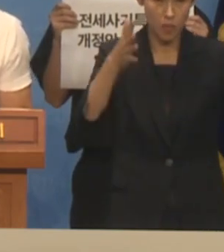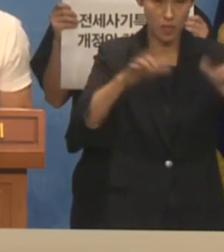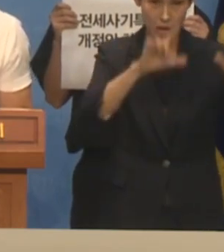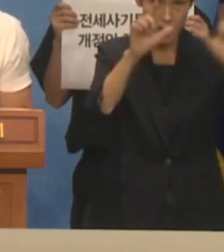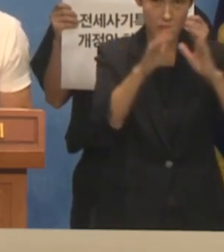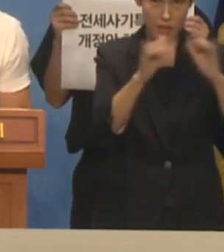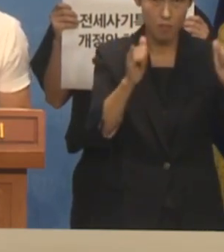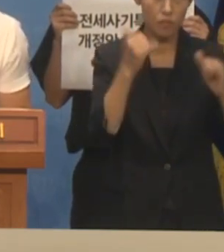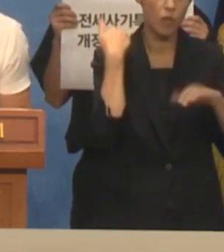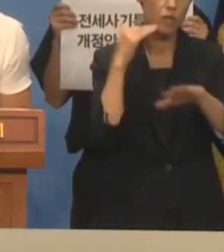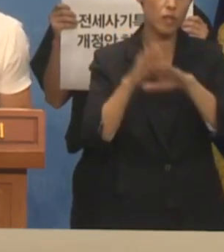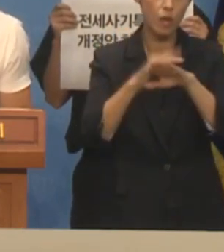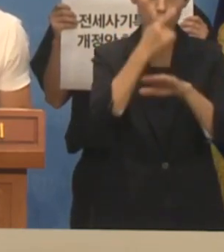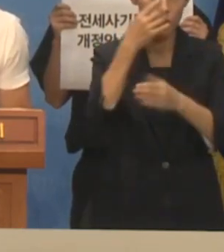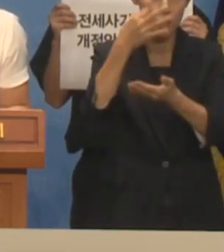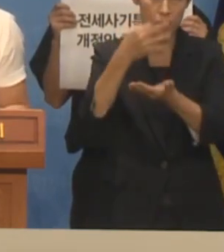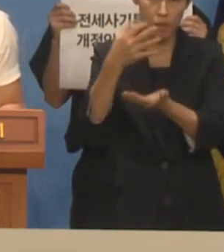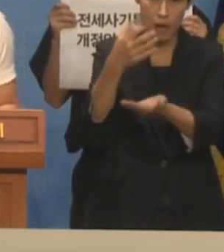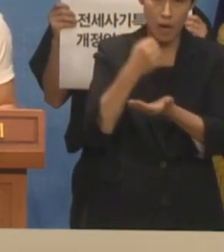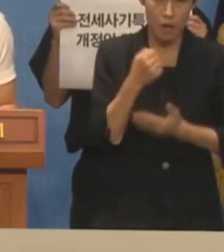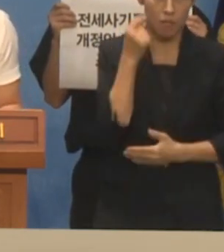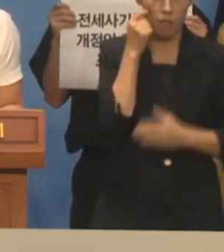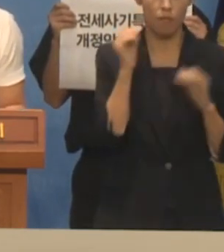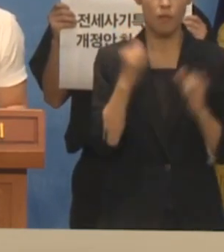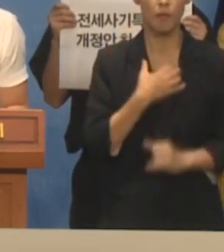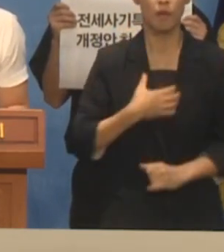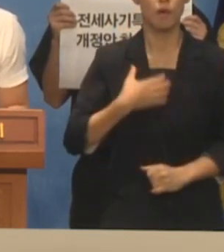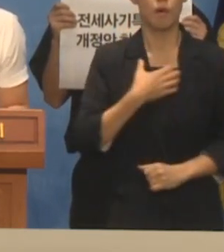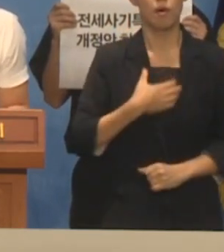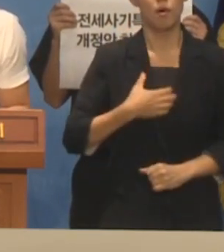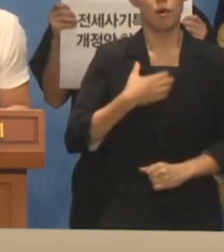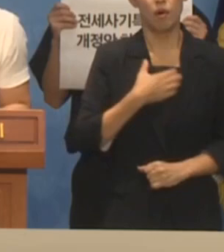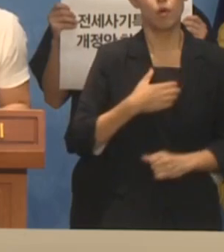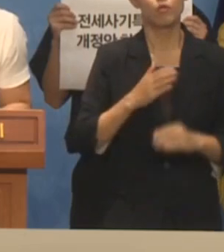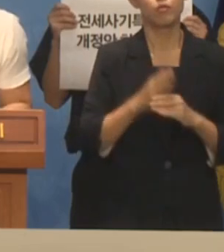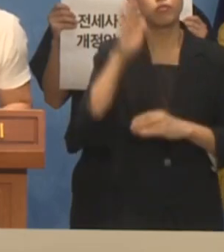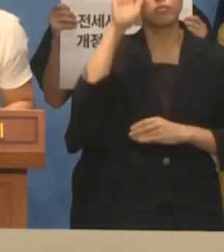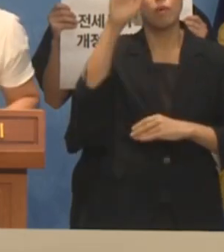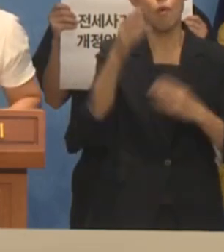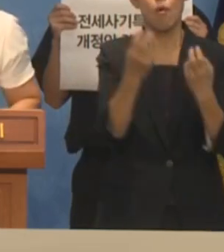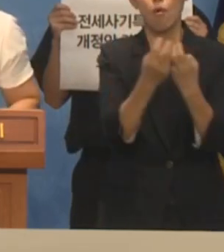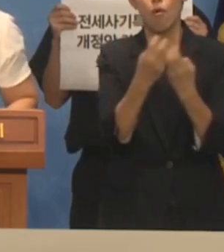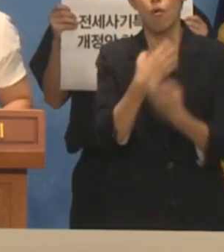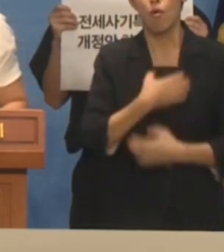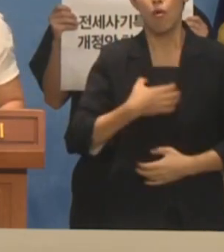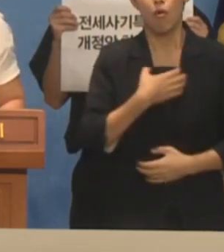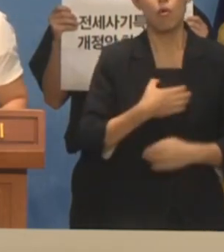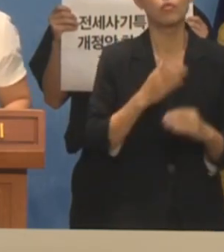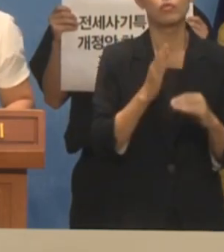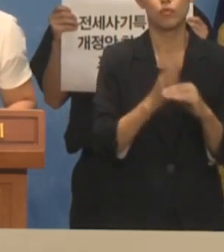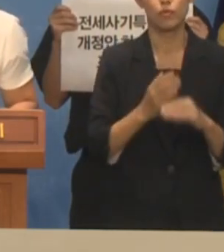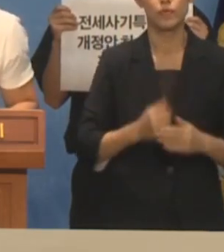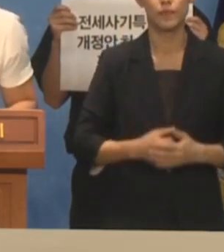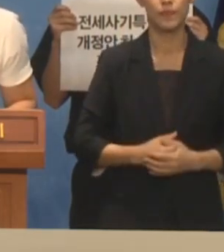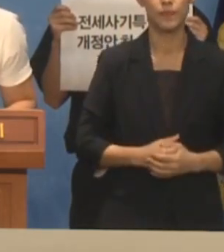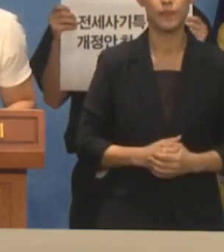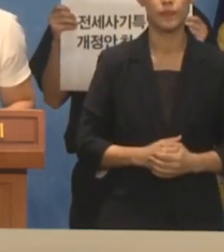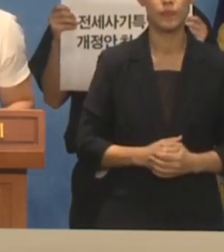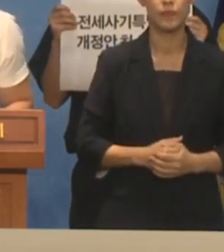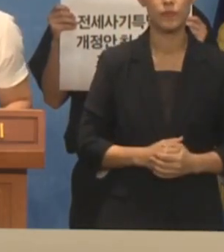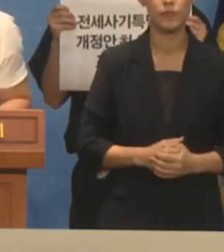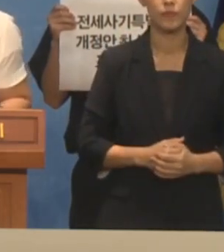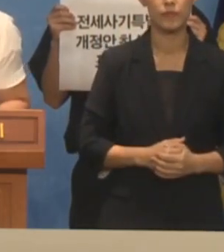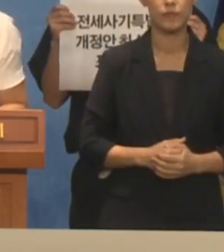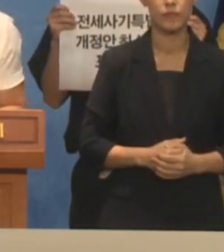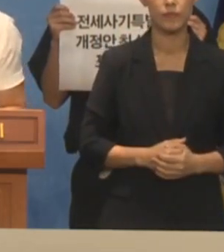전세 보증금을 회수하지 못하면 어쩌나 미래에 대한 계획은 꿈도 꾸지 못하는 막막한 상황 속에서 살고 있습니다.